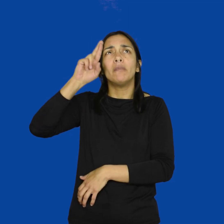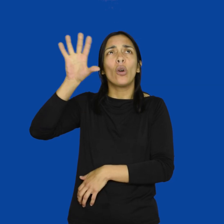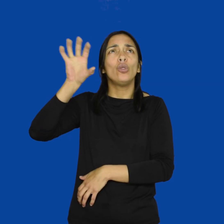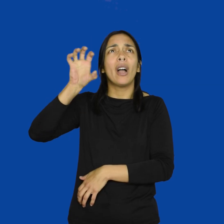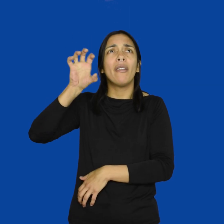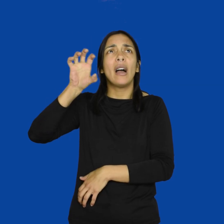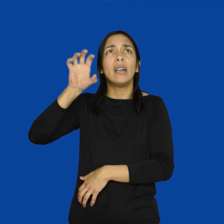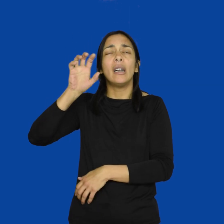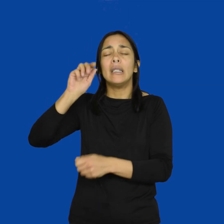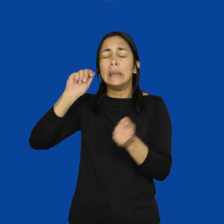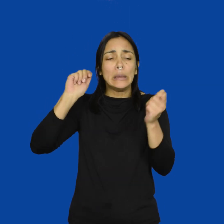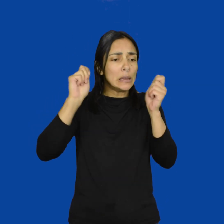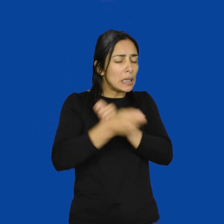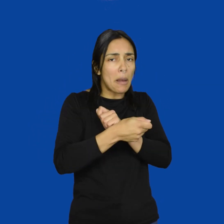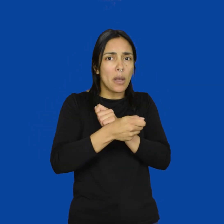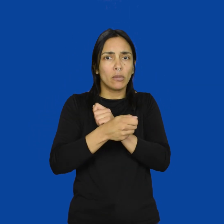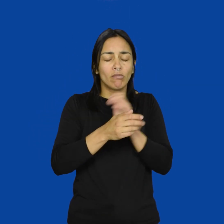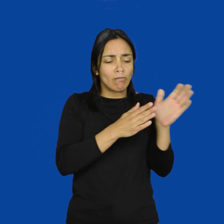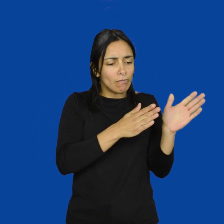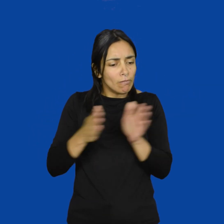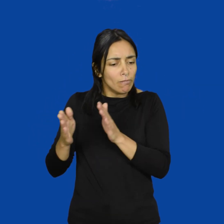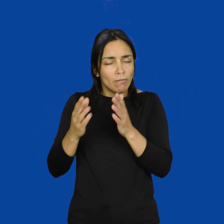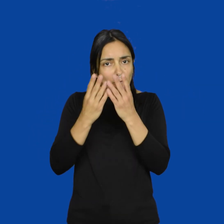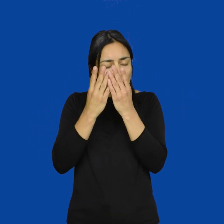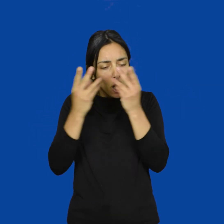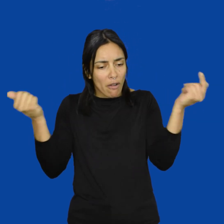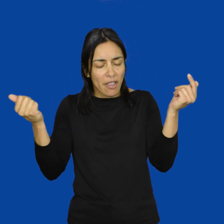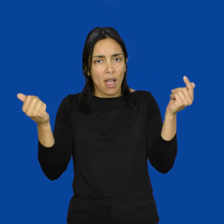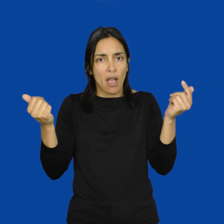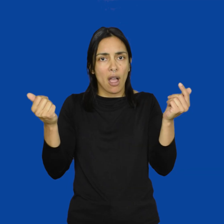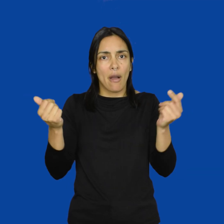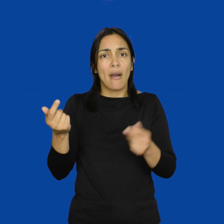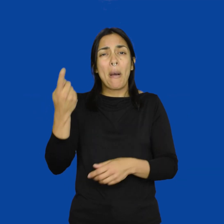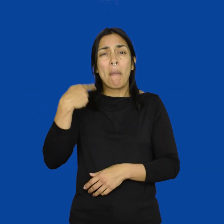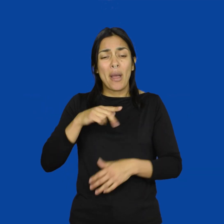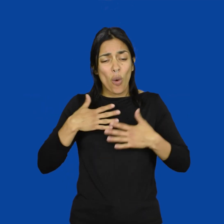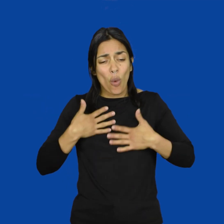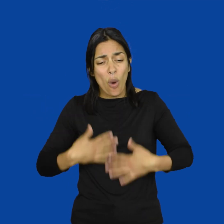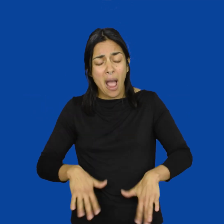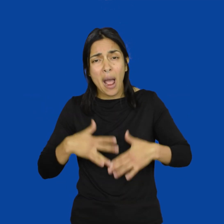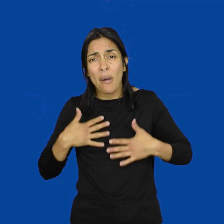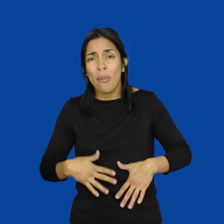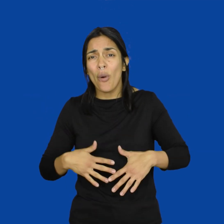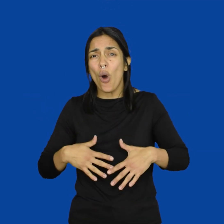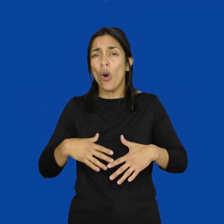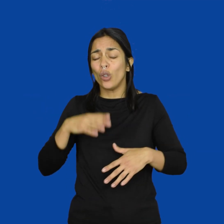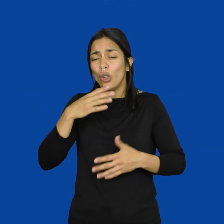de vereda. No obstante, el silencio no podía borrar la herida que el cuerpo gritaba conteniendo